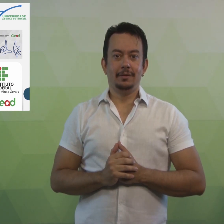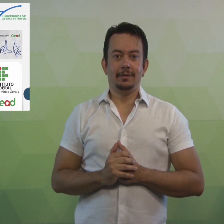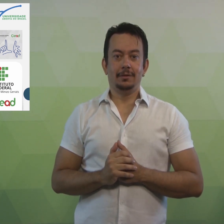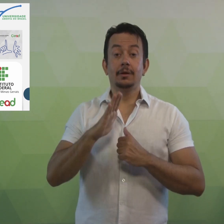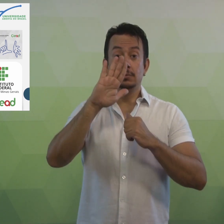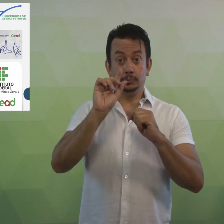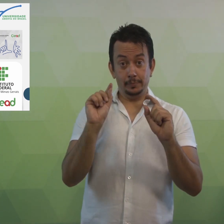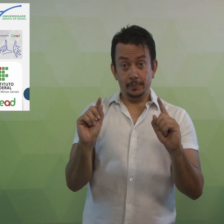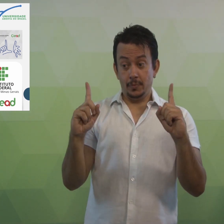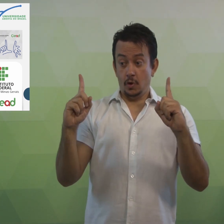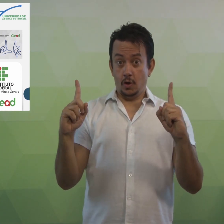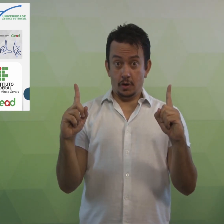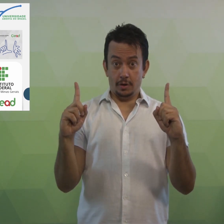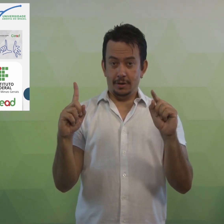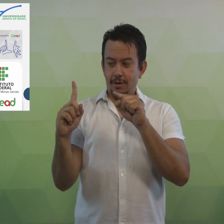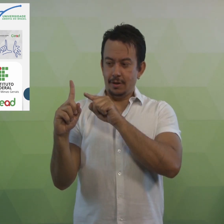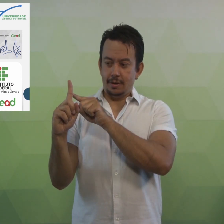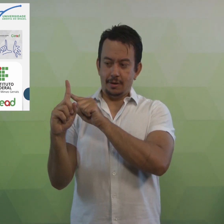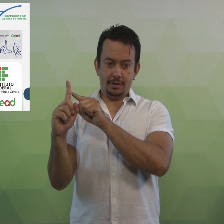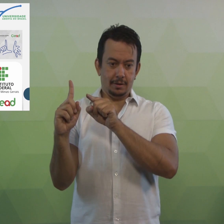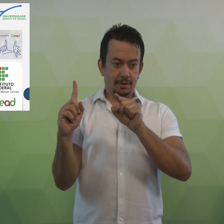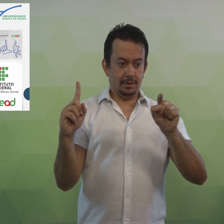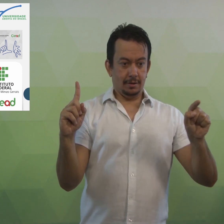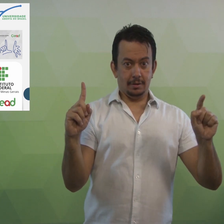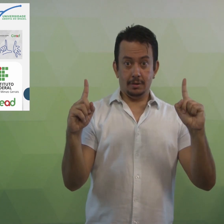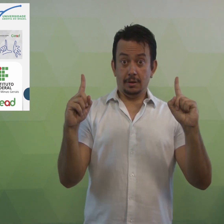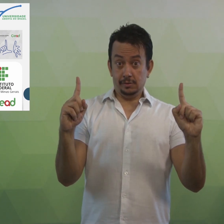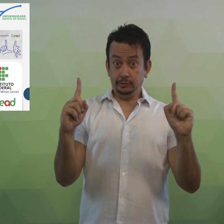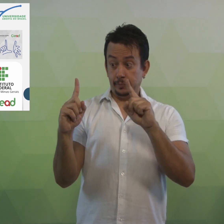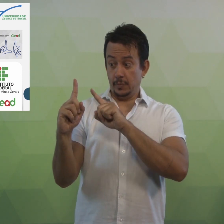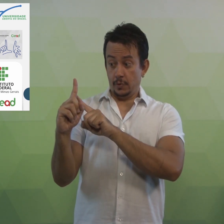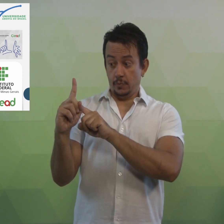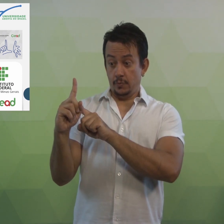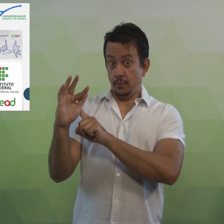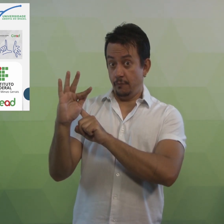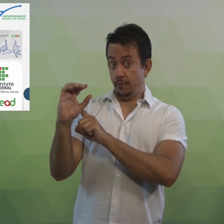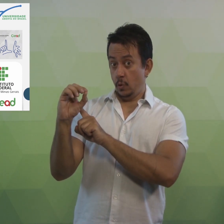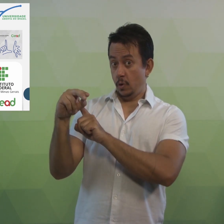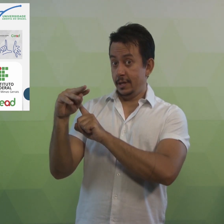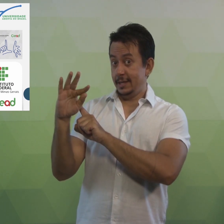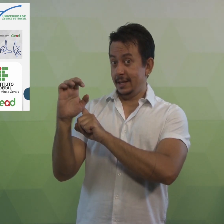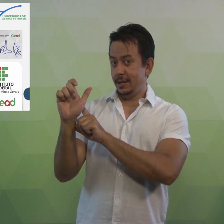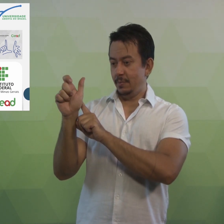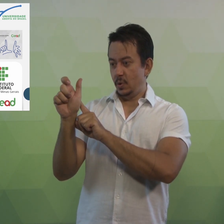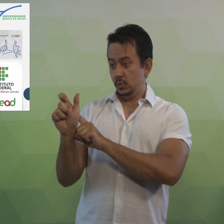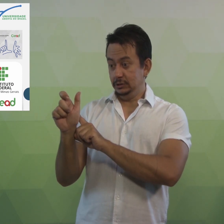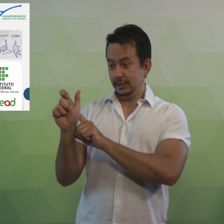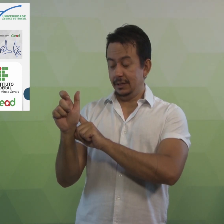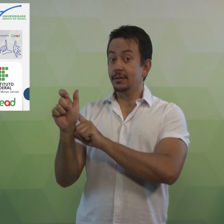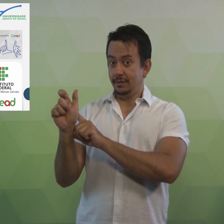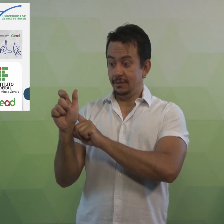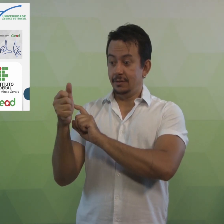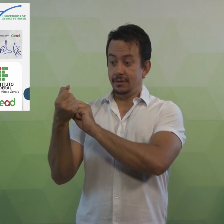Então, chega no destino final, que é a sua mente, que você entende claramente a mensagem que foi passada.